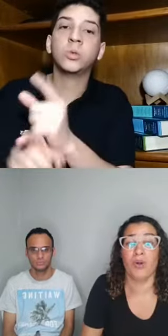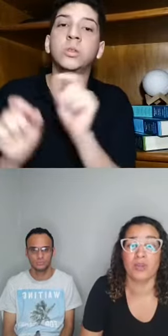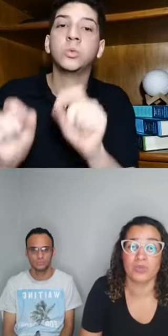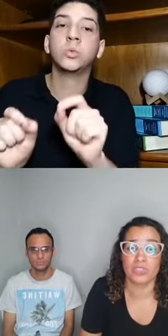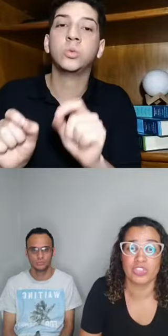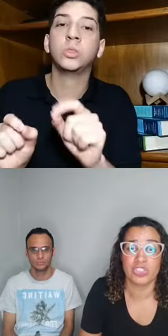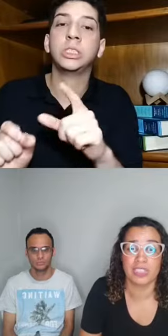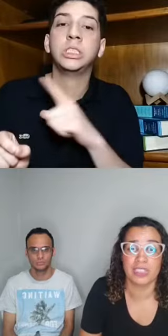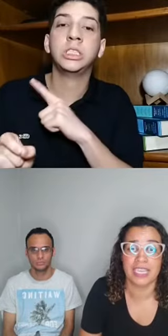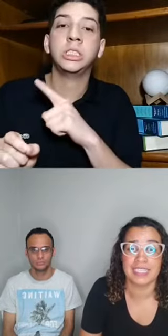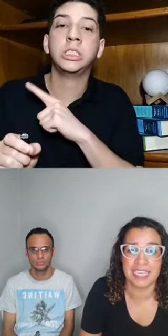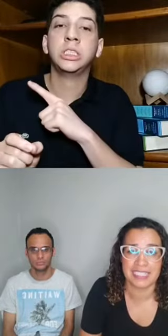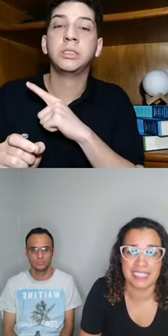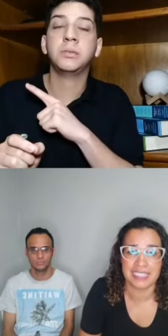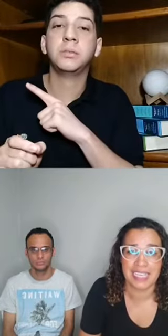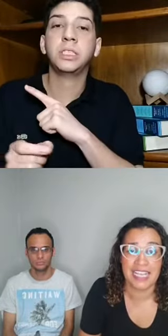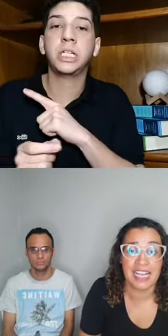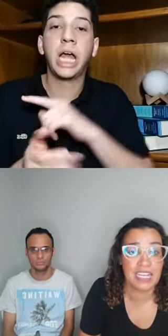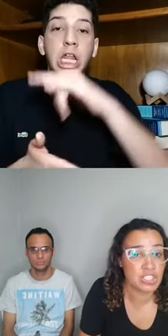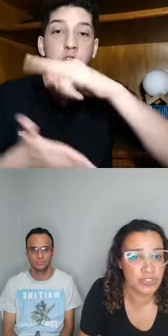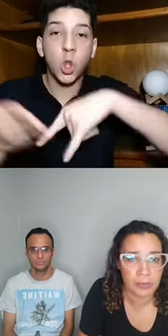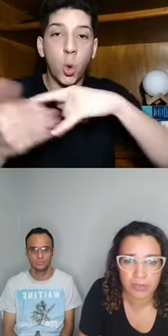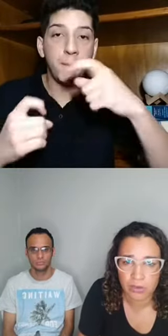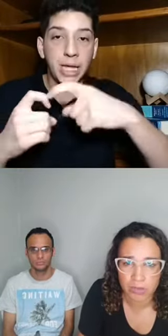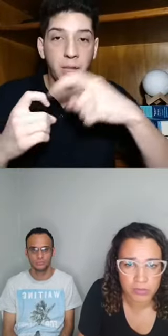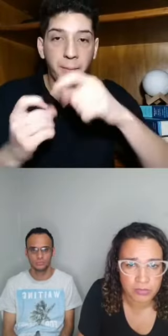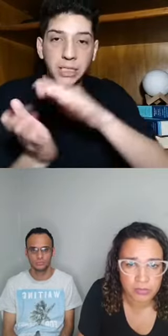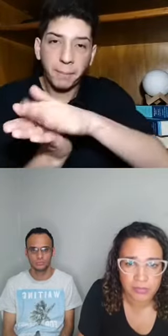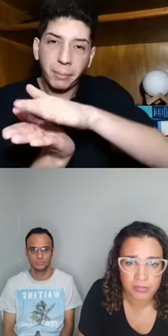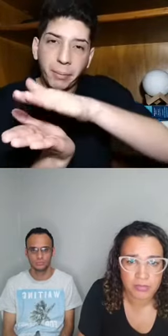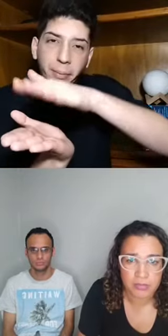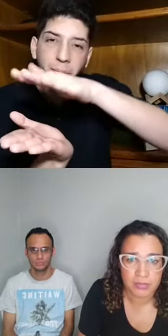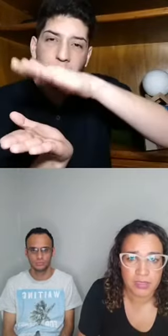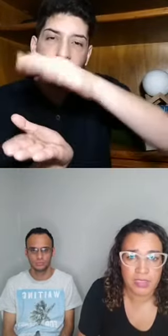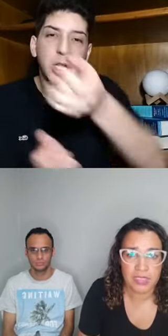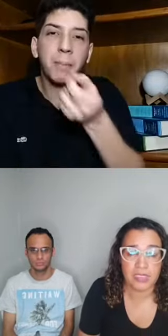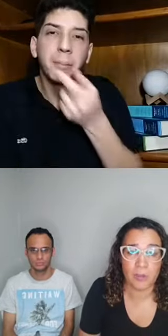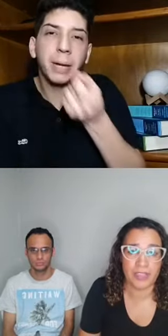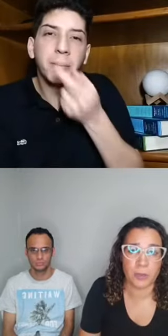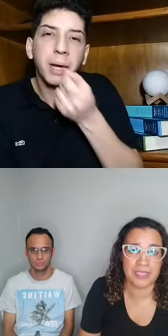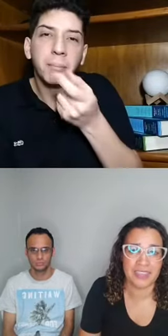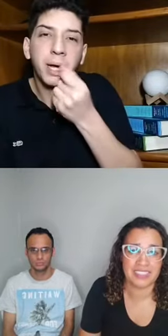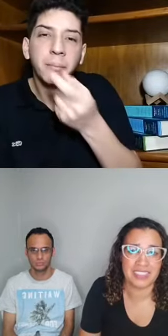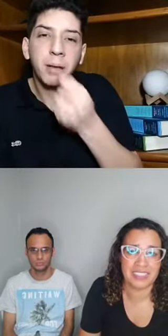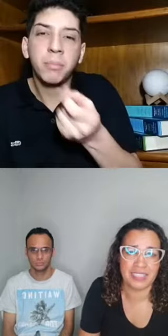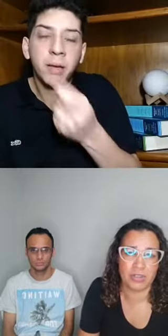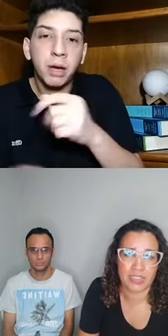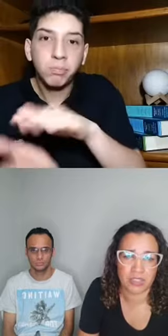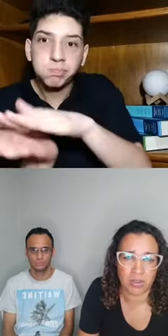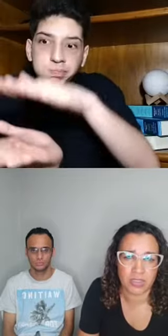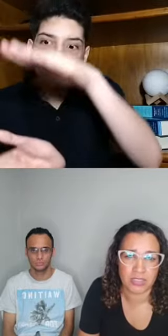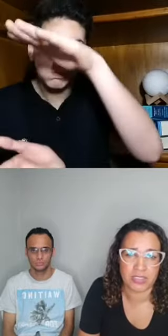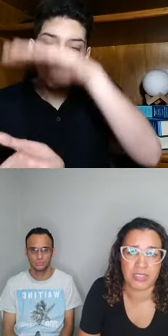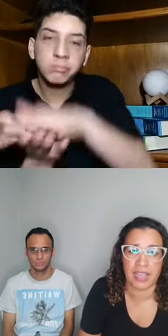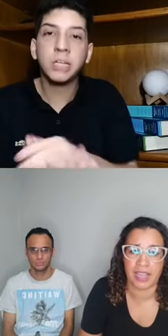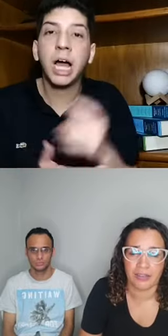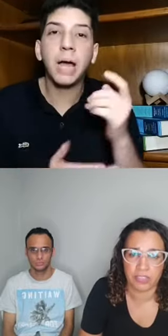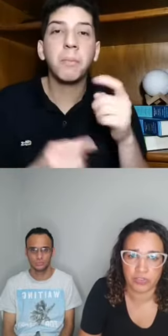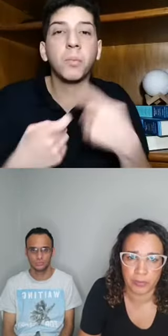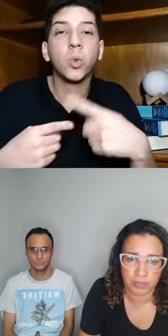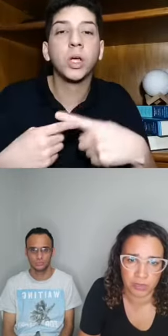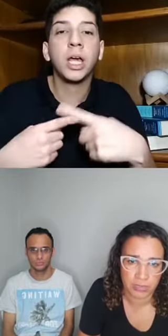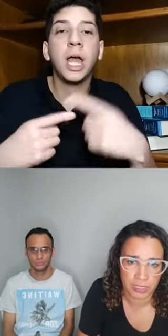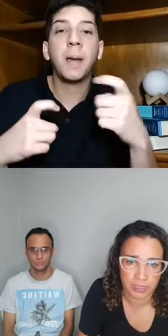um bolo de receitas anti-inflamatório. Então o médico pensava assim, você deu nas costas,